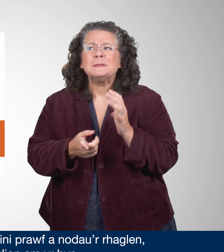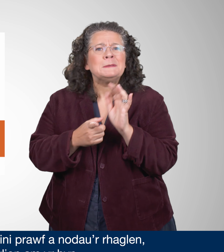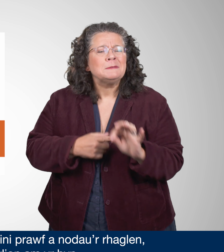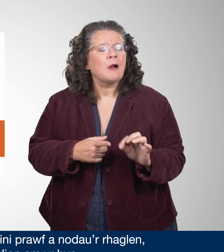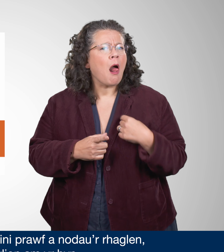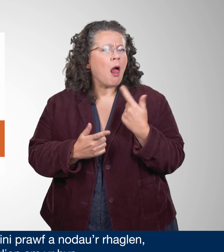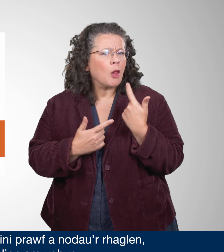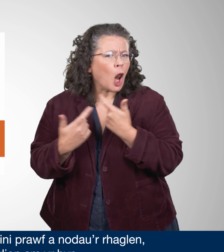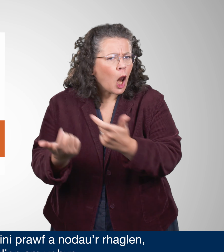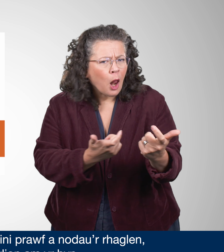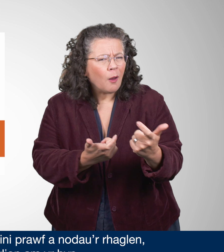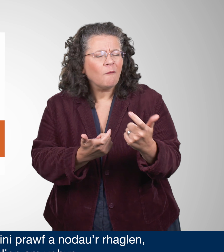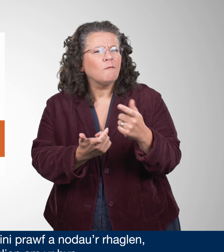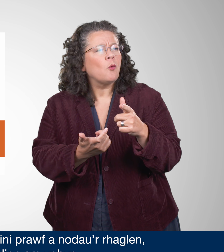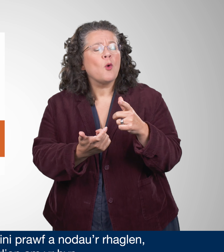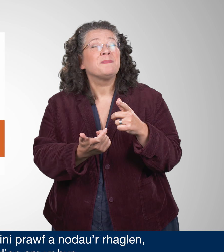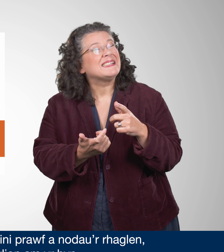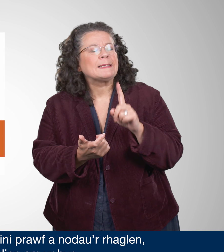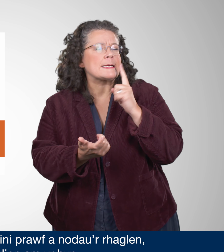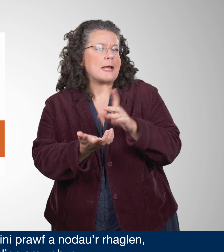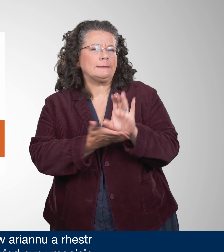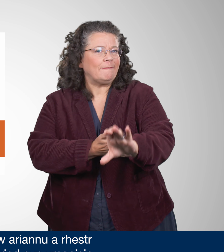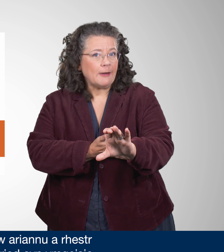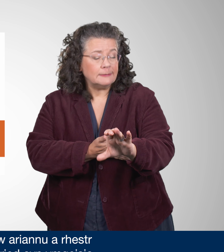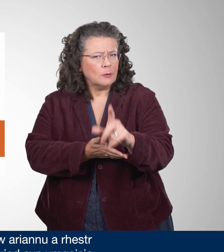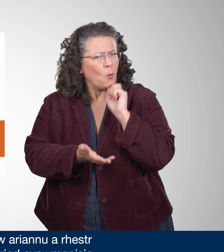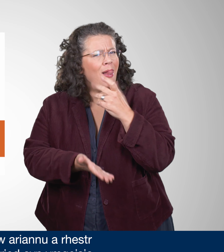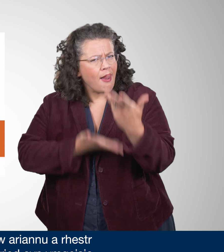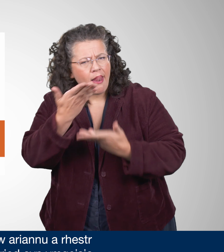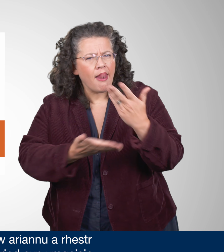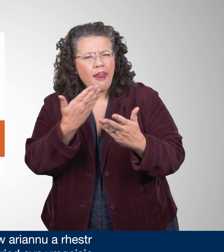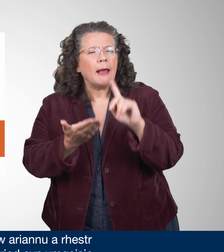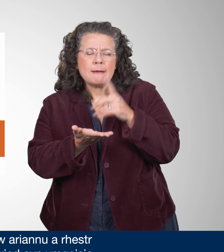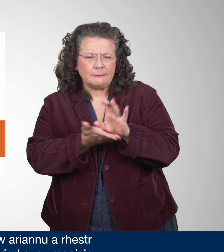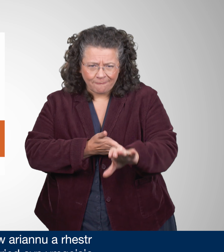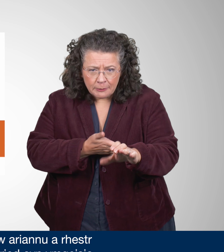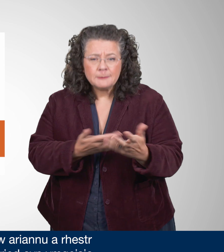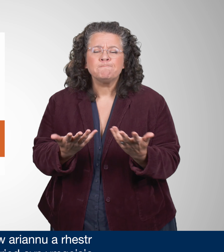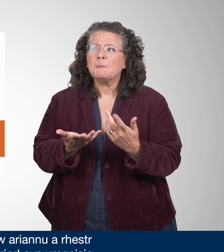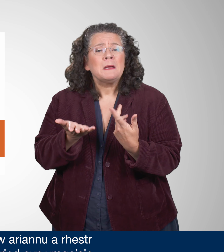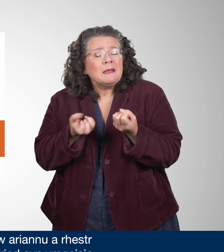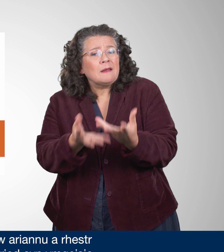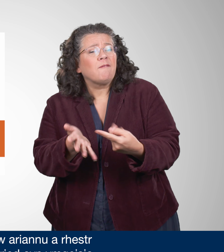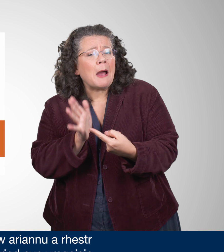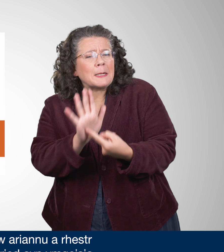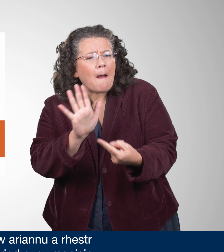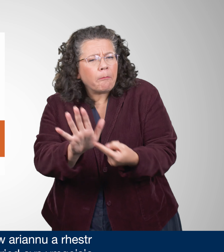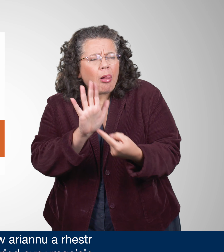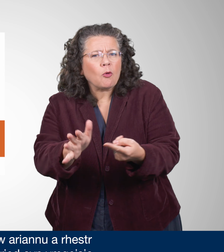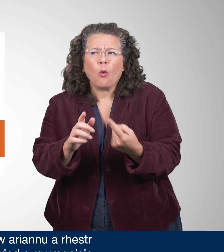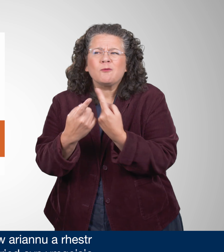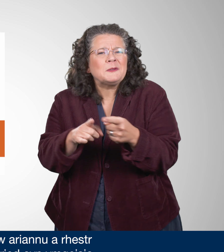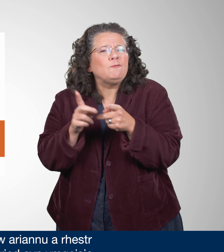Awgrymiadau, manylion am yr hyn nad ydym yn edrych i'w ariannu,